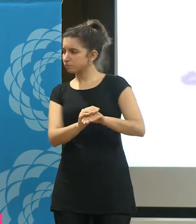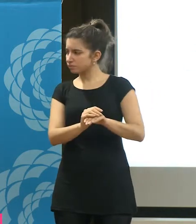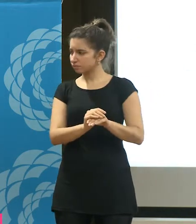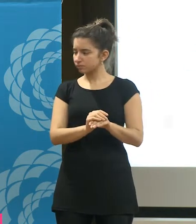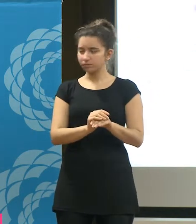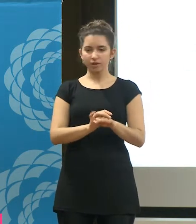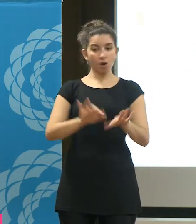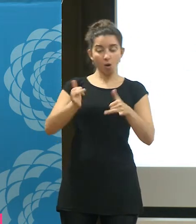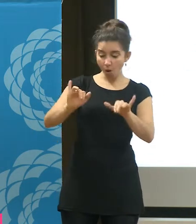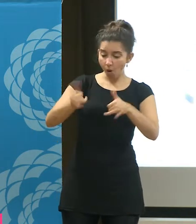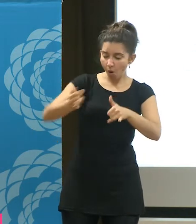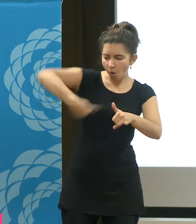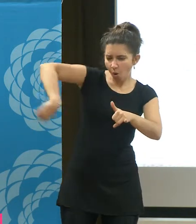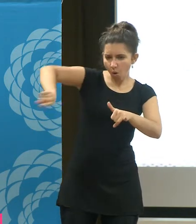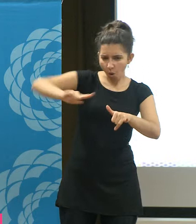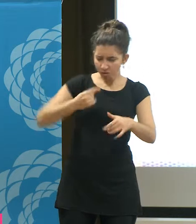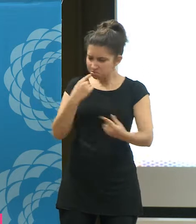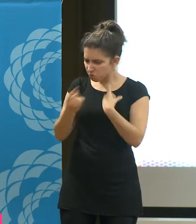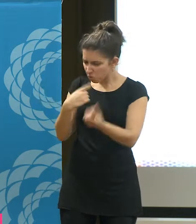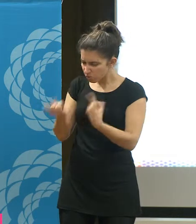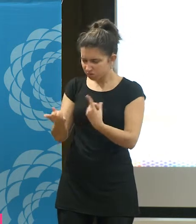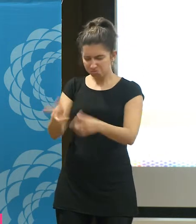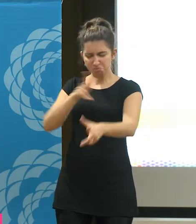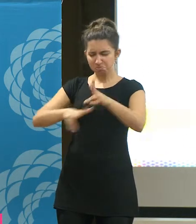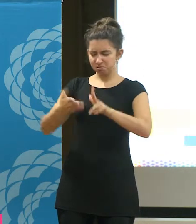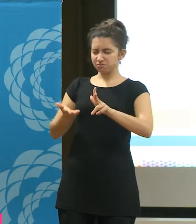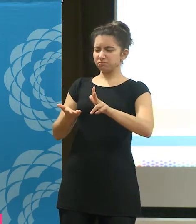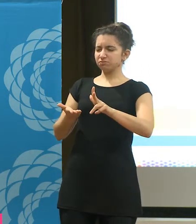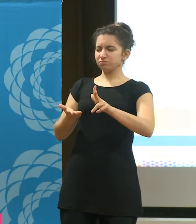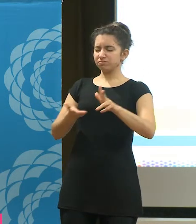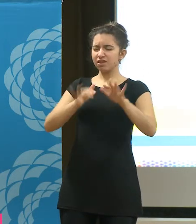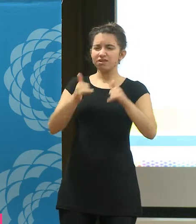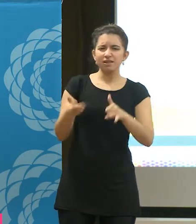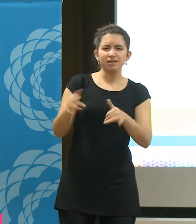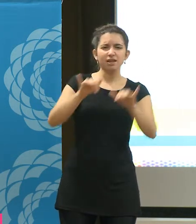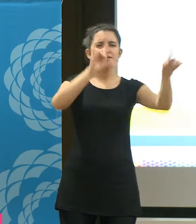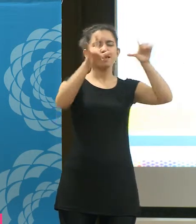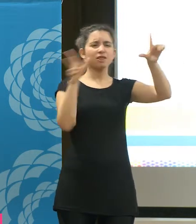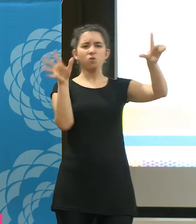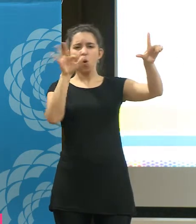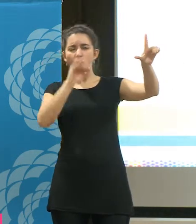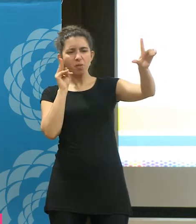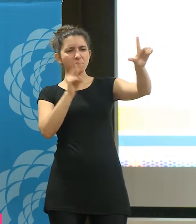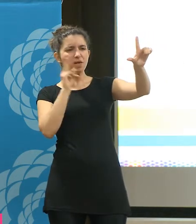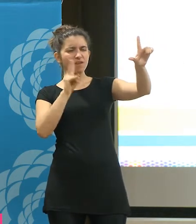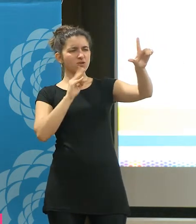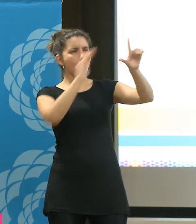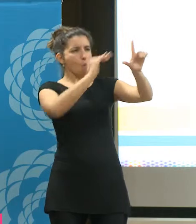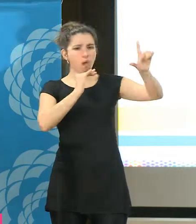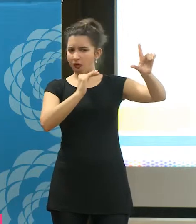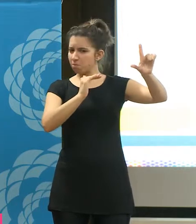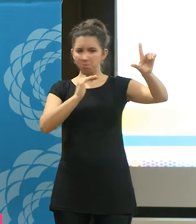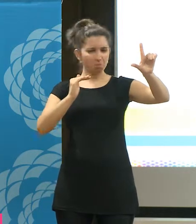Esos datos permiten pensar que el importante consumo cotidiano de tele no produce, sin embargo, una relación de adhesión, de identificación o